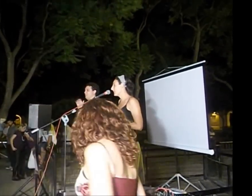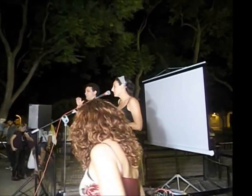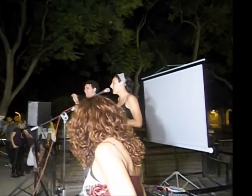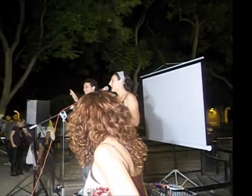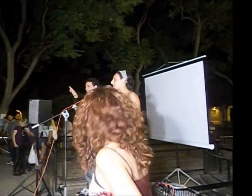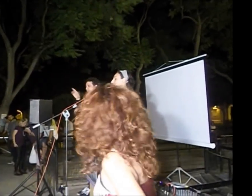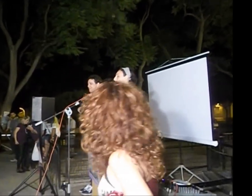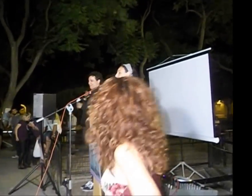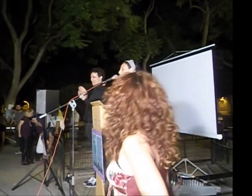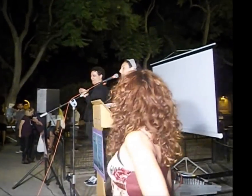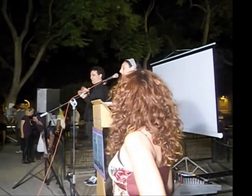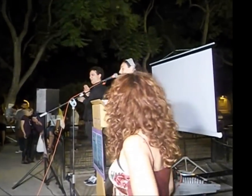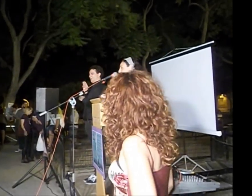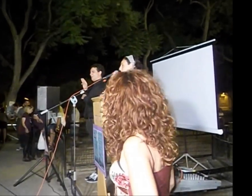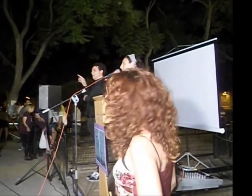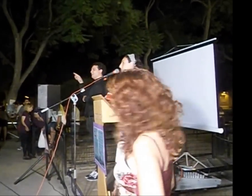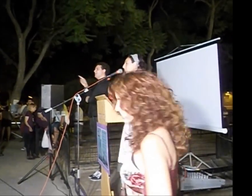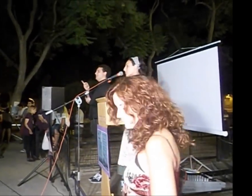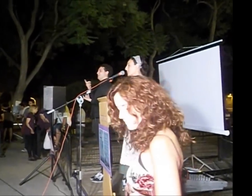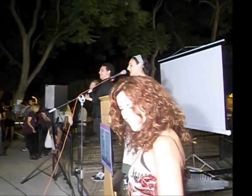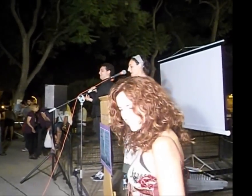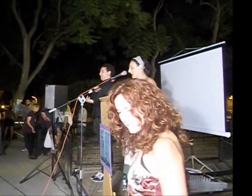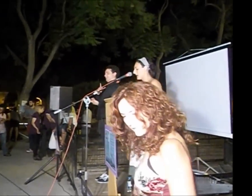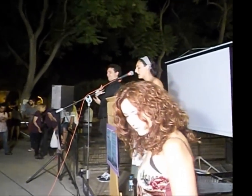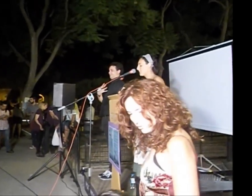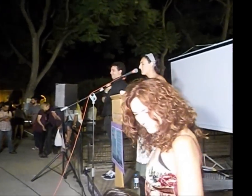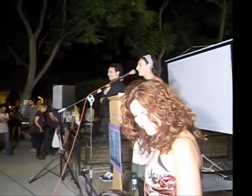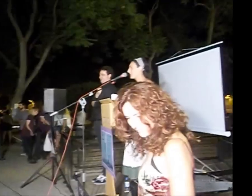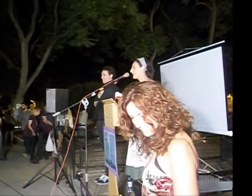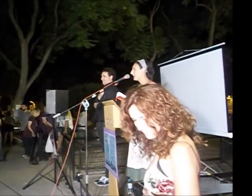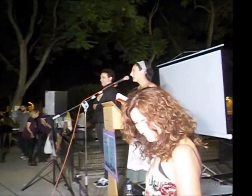bueno, y que nos ha dejado pues el cuerpo roto.